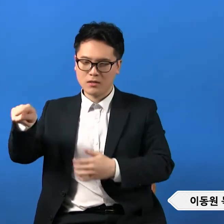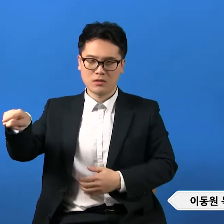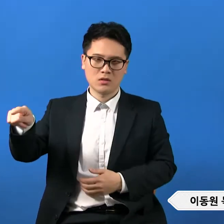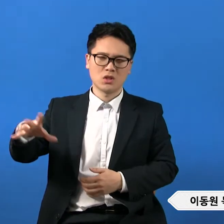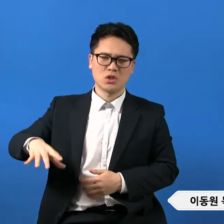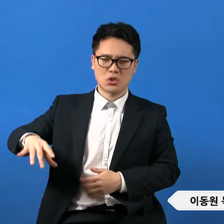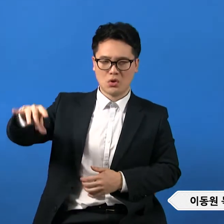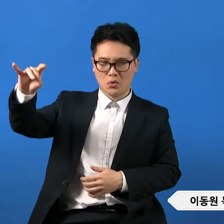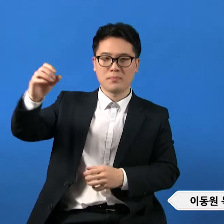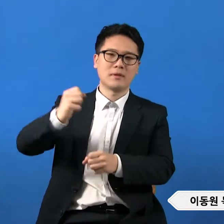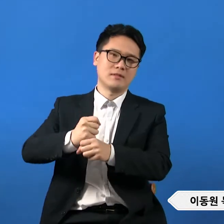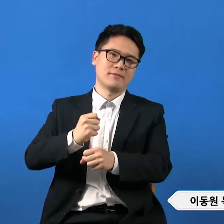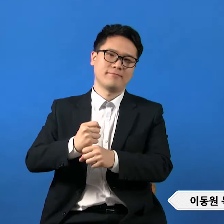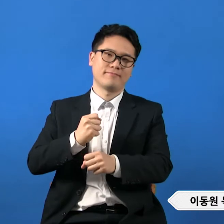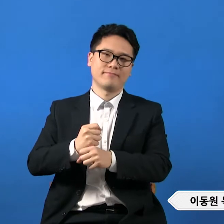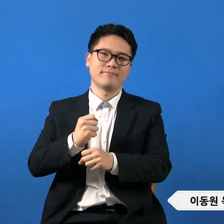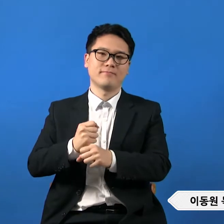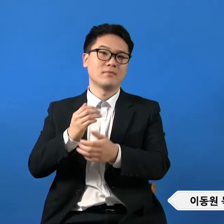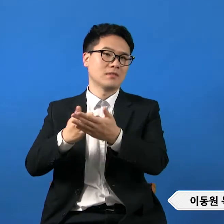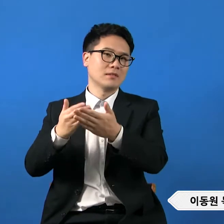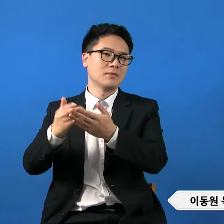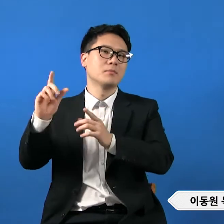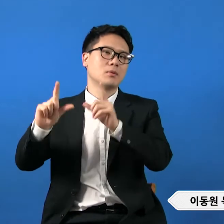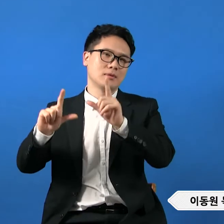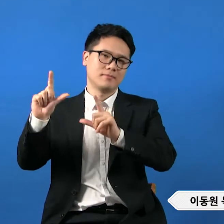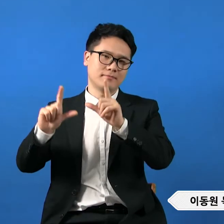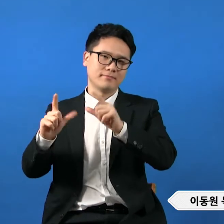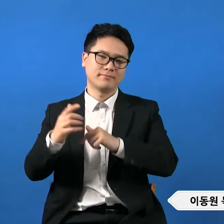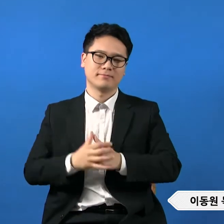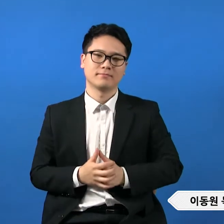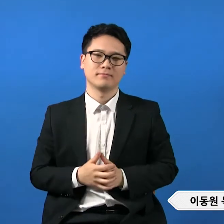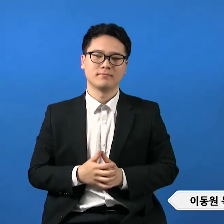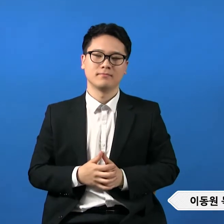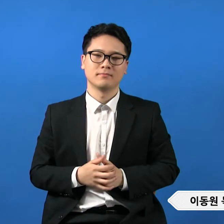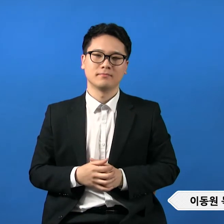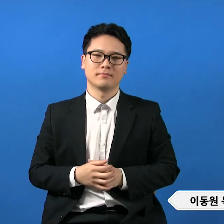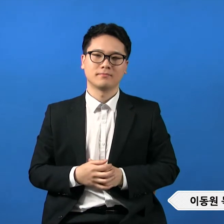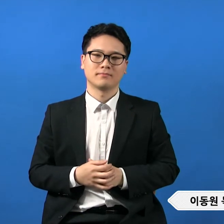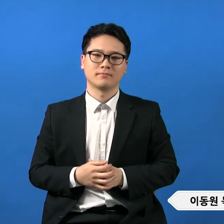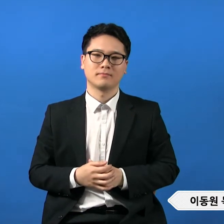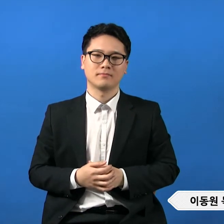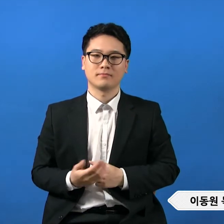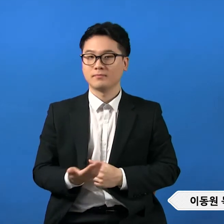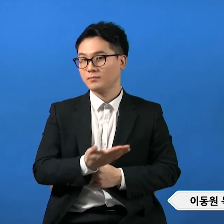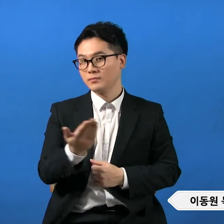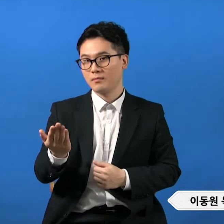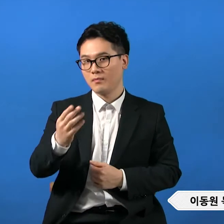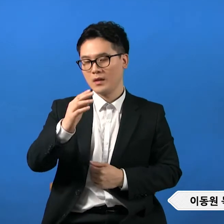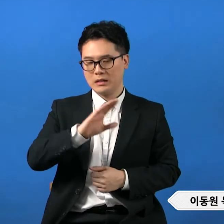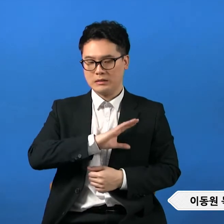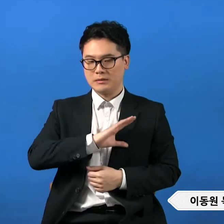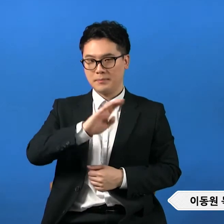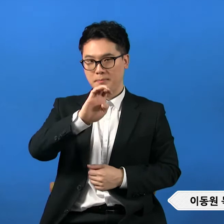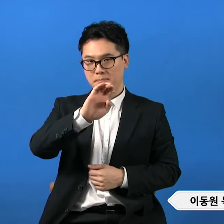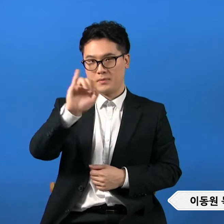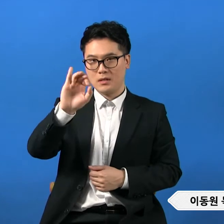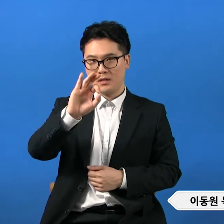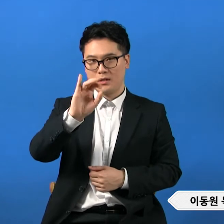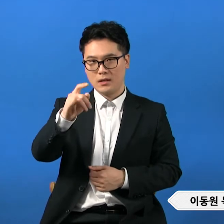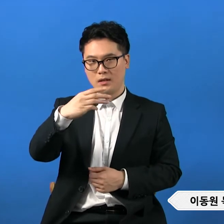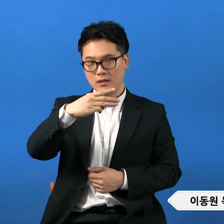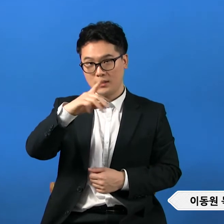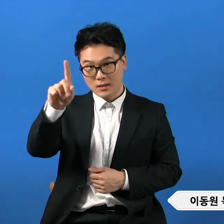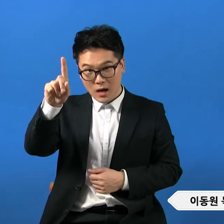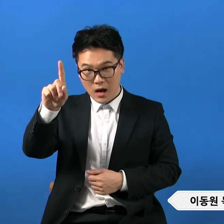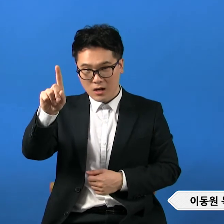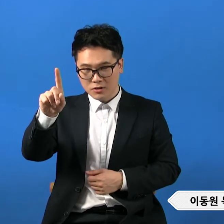한번 보여주시죠. 네, 이렇게 되어 있어요. 여러분이 이 피에타상을 가장 가까운 곳에서